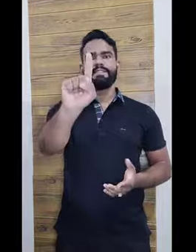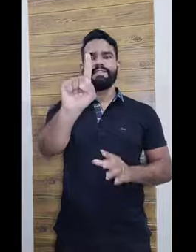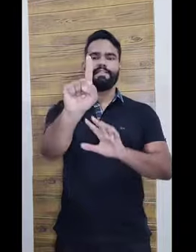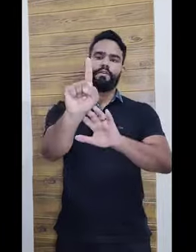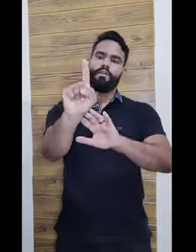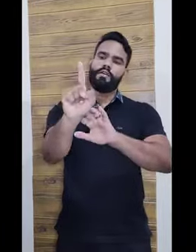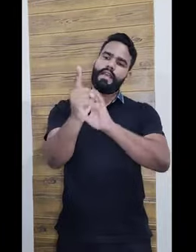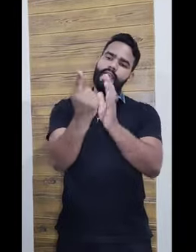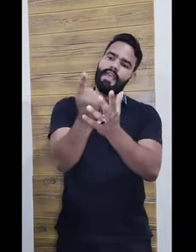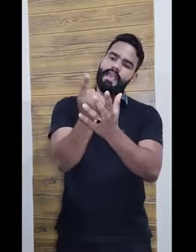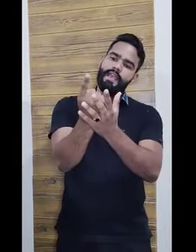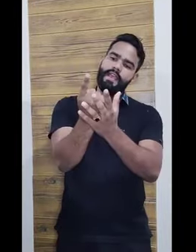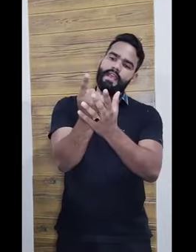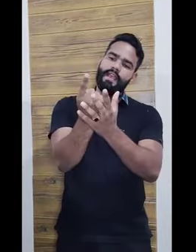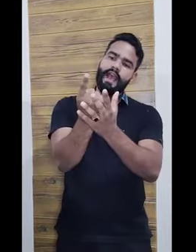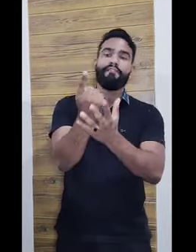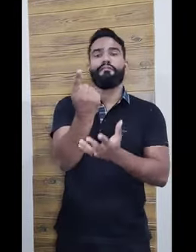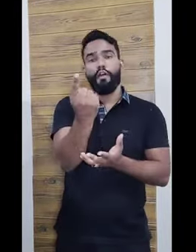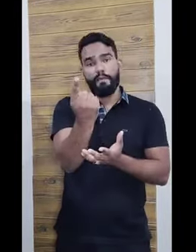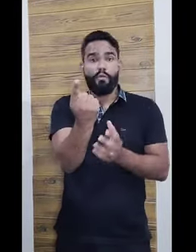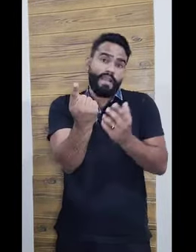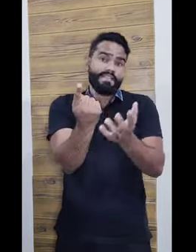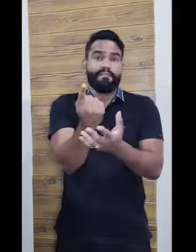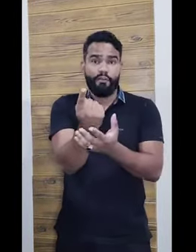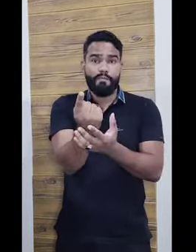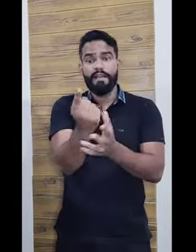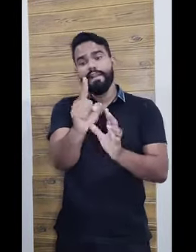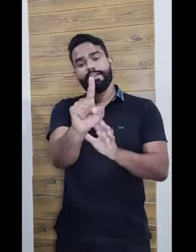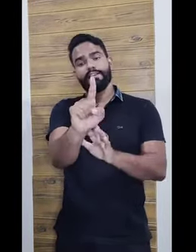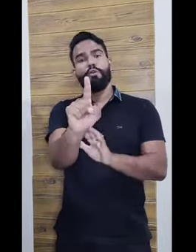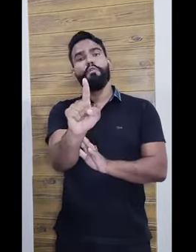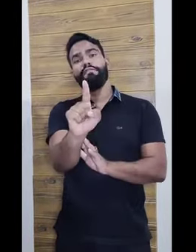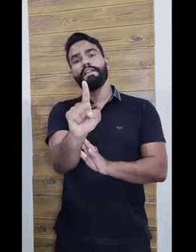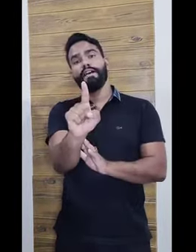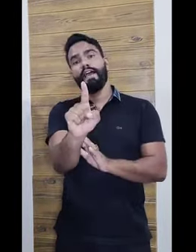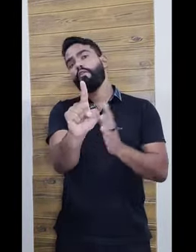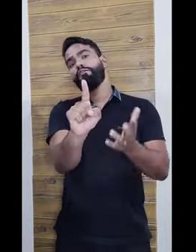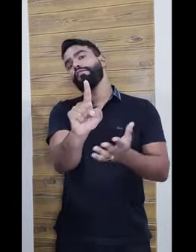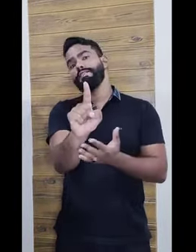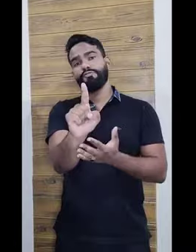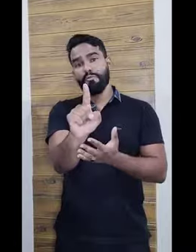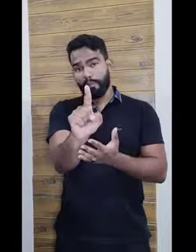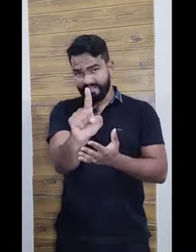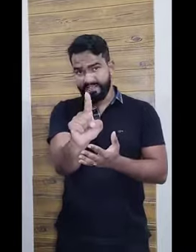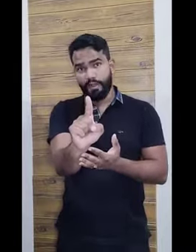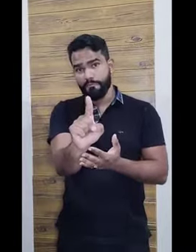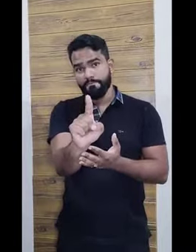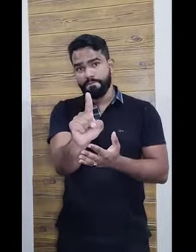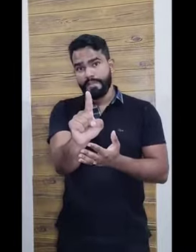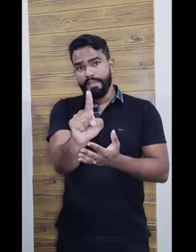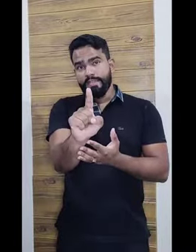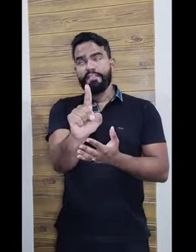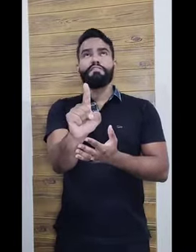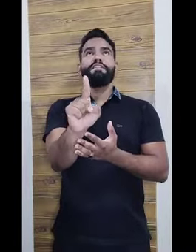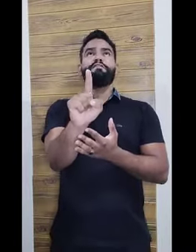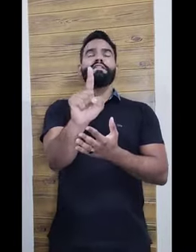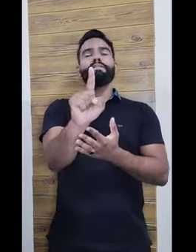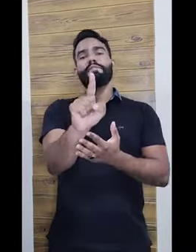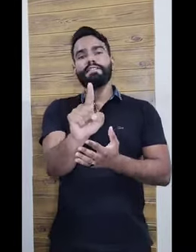Esse é a forma, ou essa é a forma que a sua mão fica. É a configuração de mão para esse sinal. Se você for fazer, por exemplo,